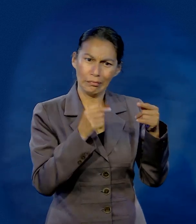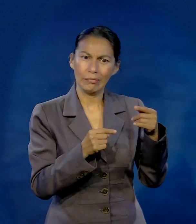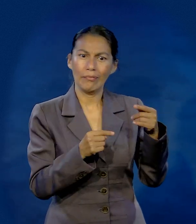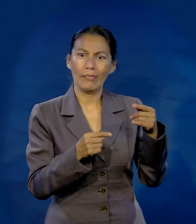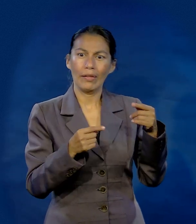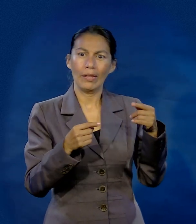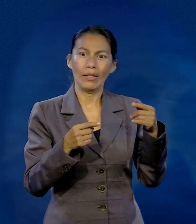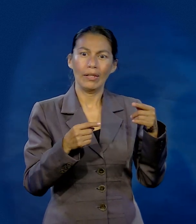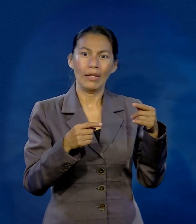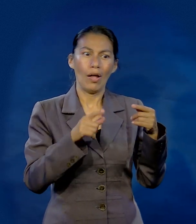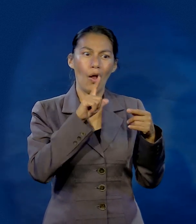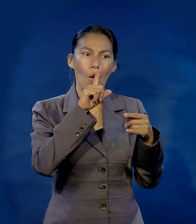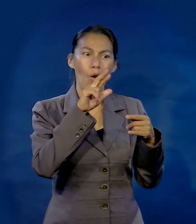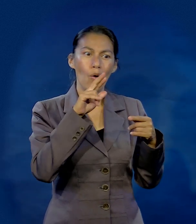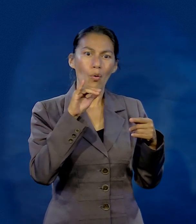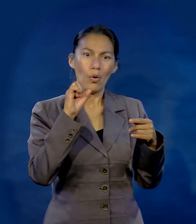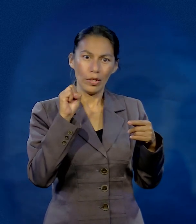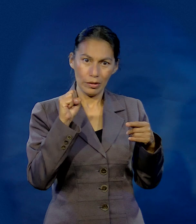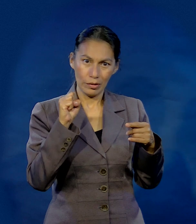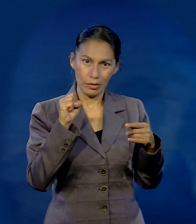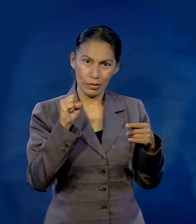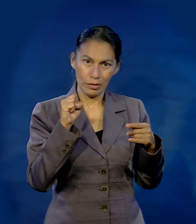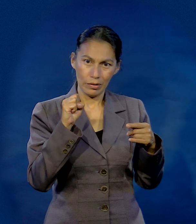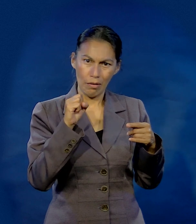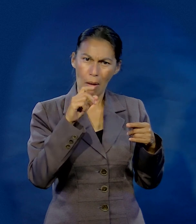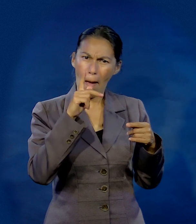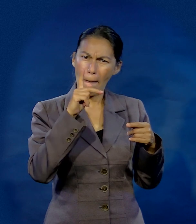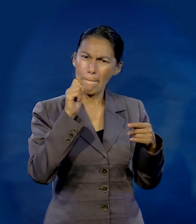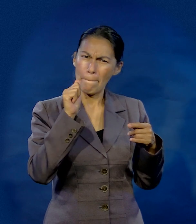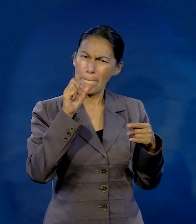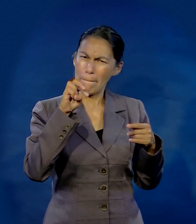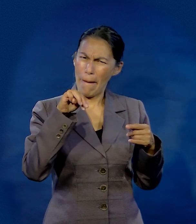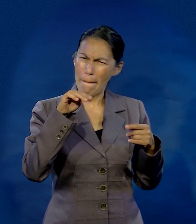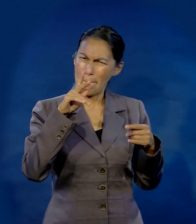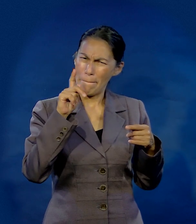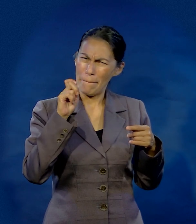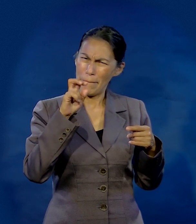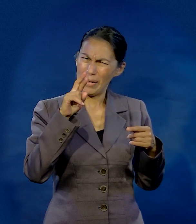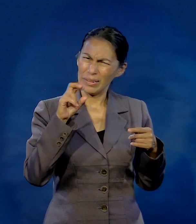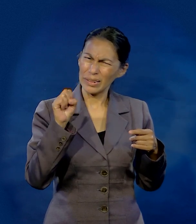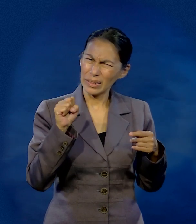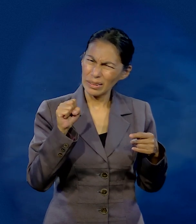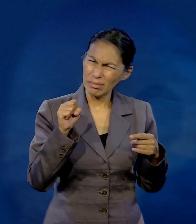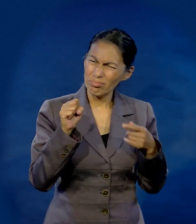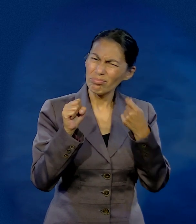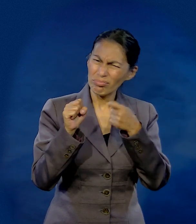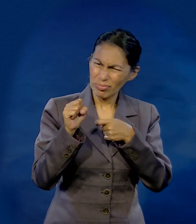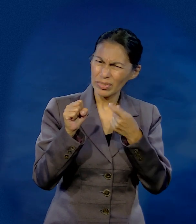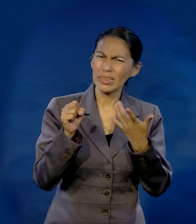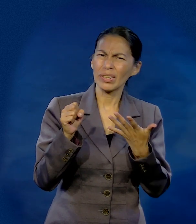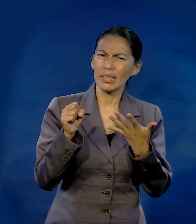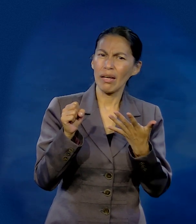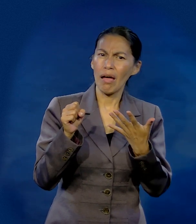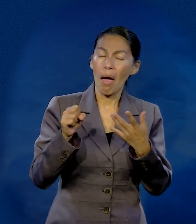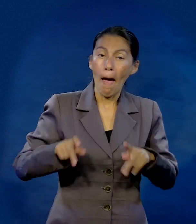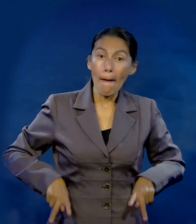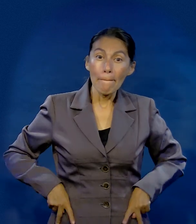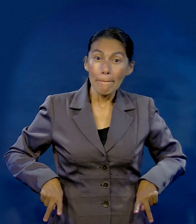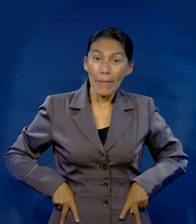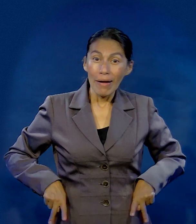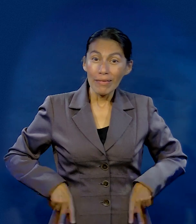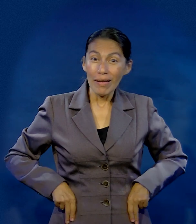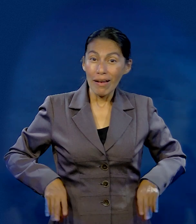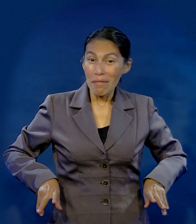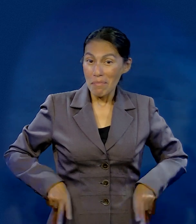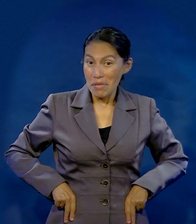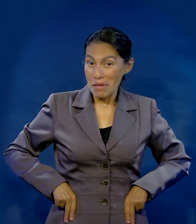jirafa fulano de tal el rino fulano de tal Y así Cuando digo Luis Orozco El